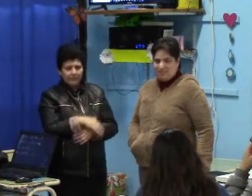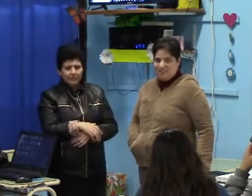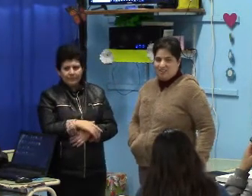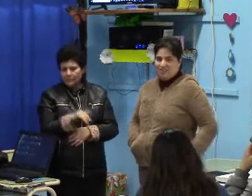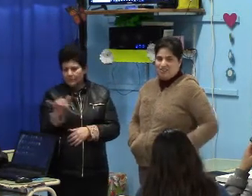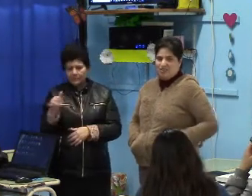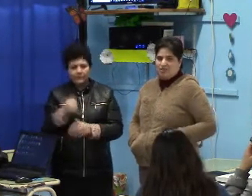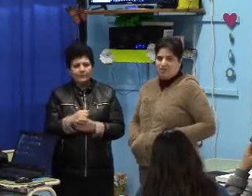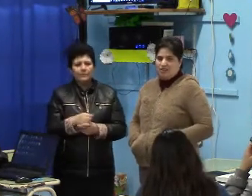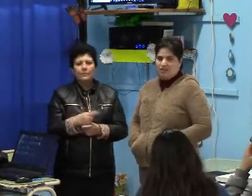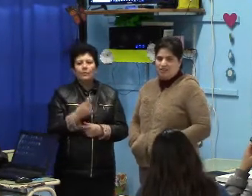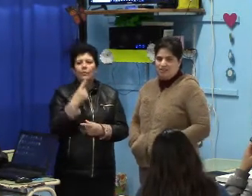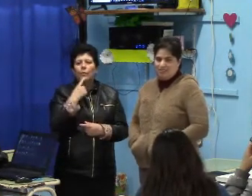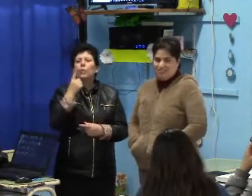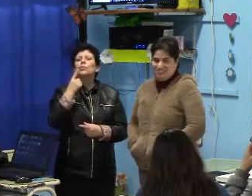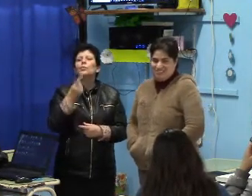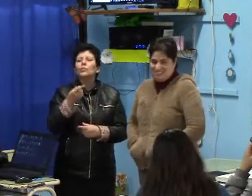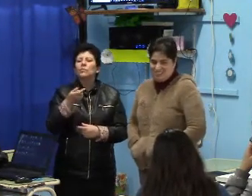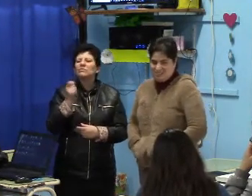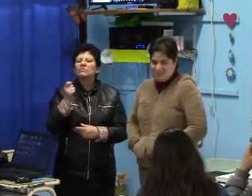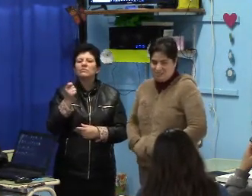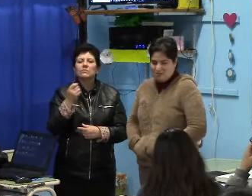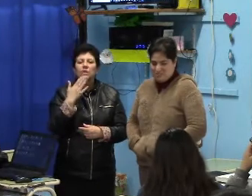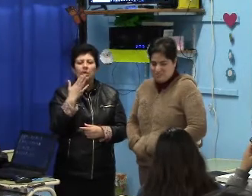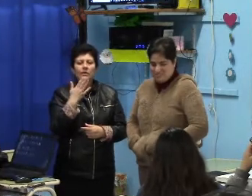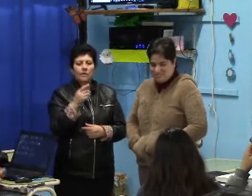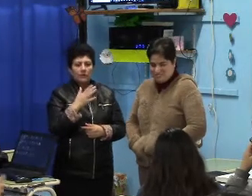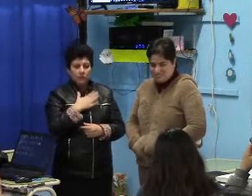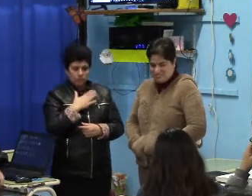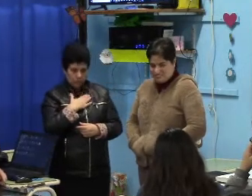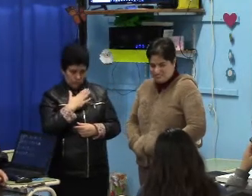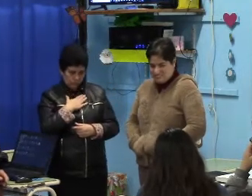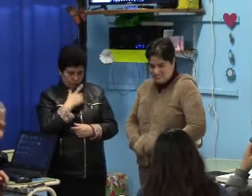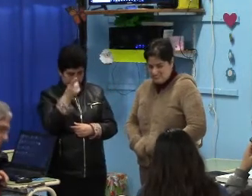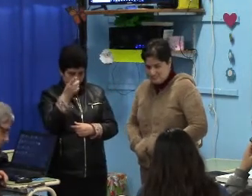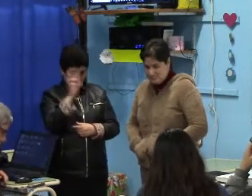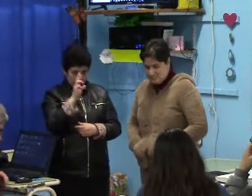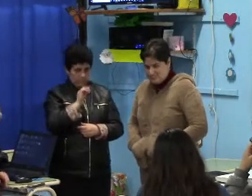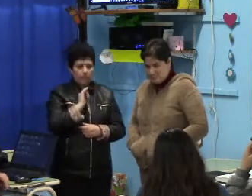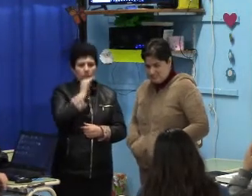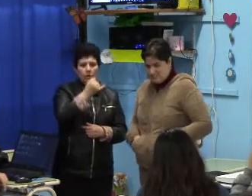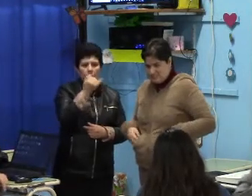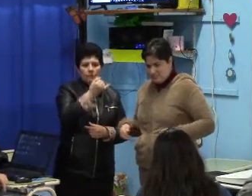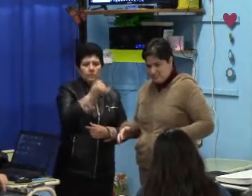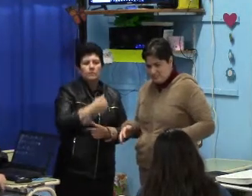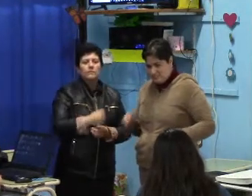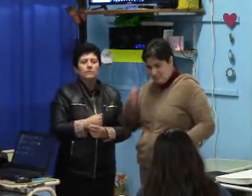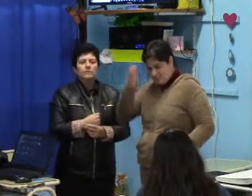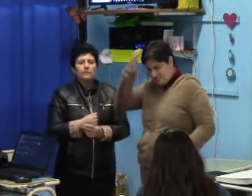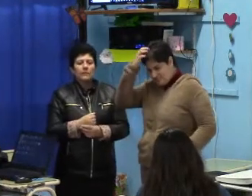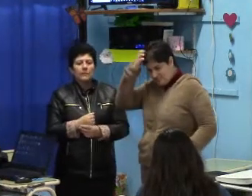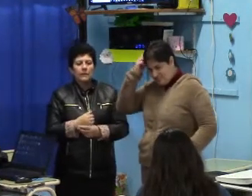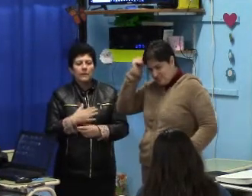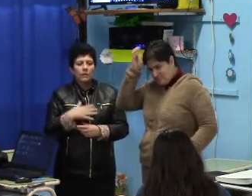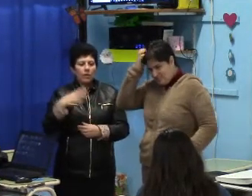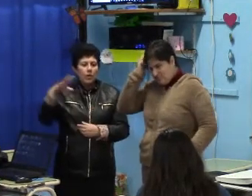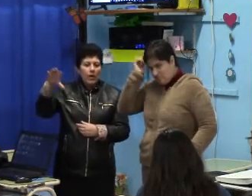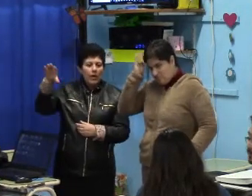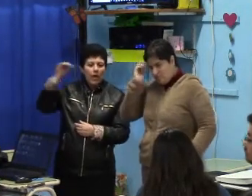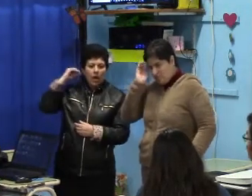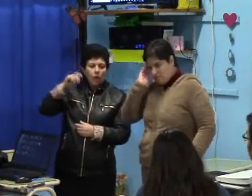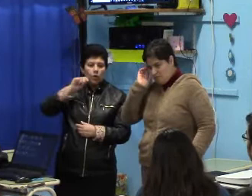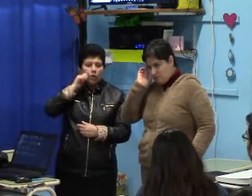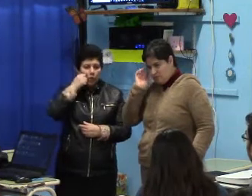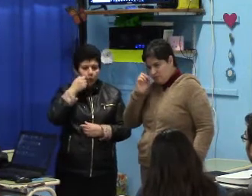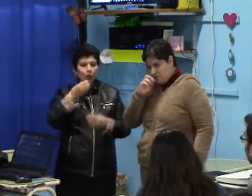Claro. ¿Alguien quiere comentar algo? Por ahí desde afuera, sin conocer mucho, se me hace que el audio está bueno, por